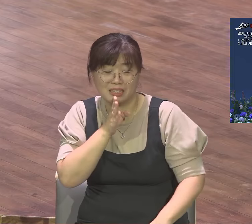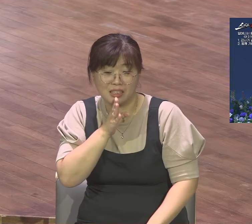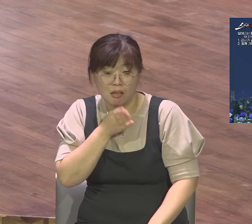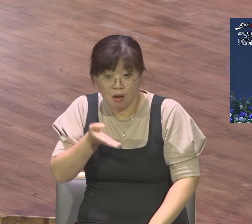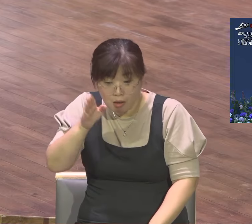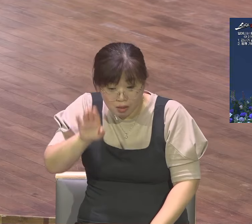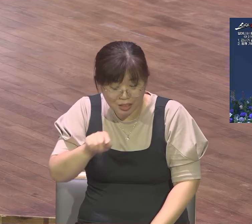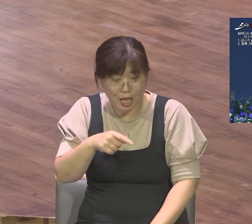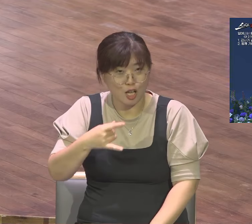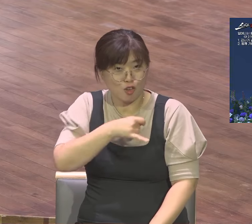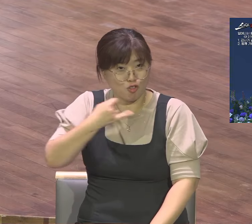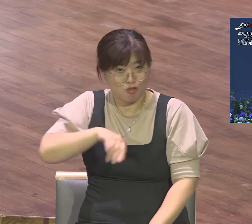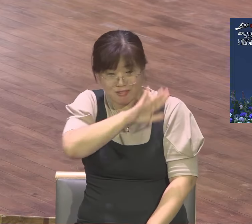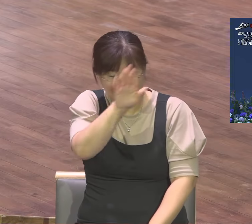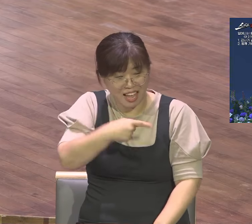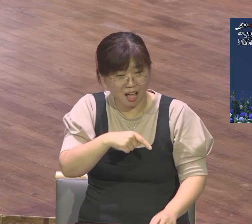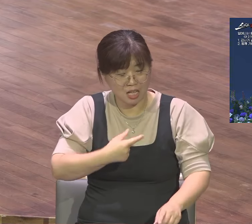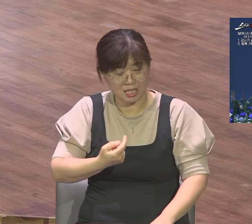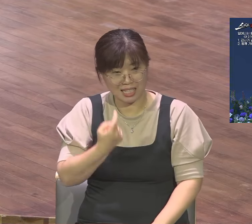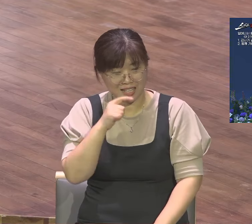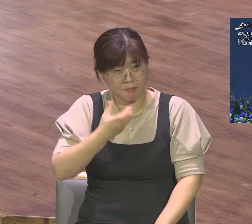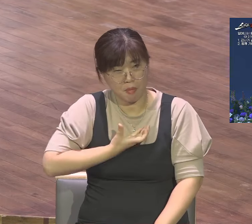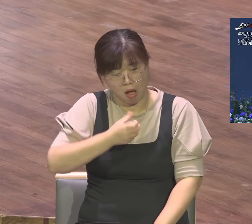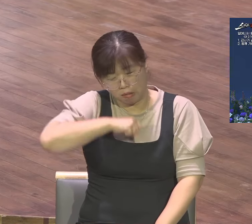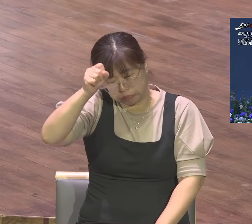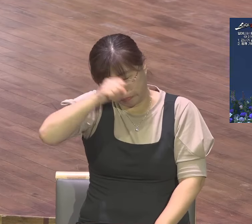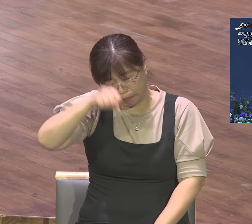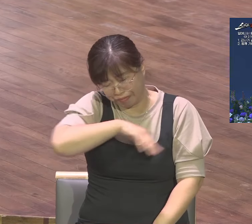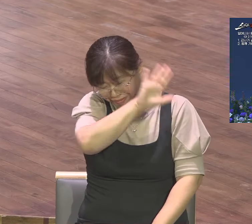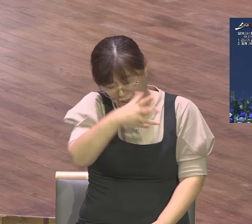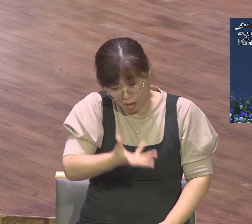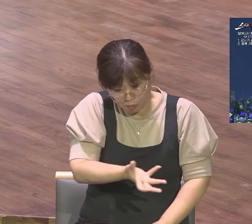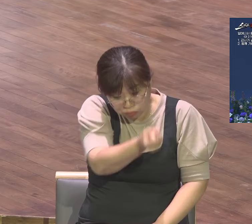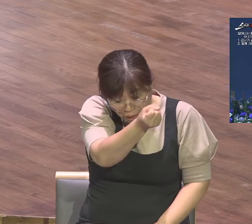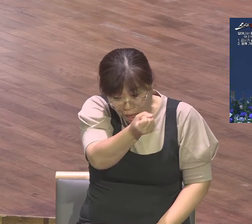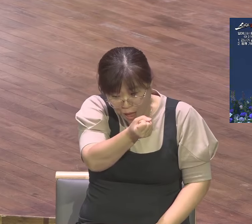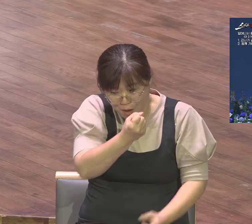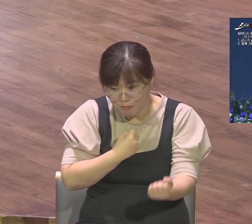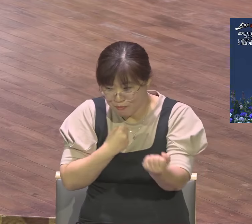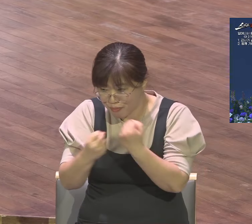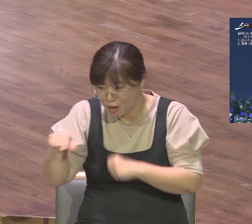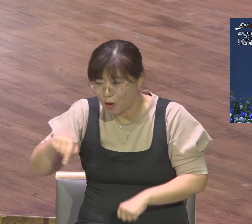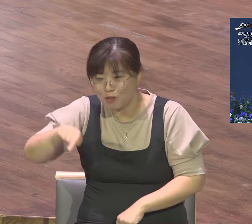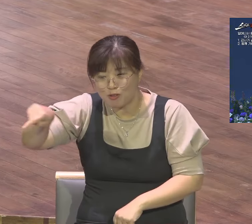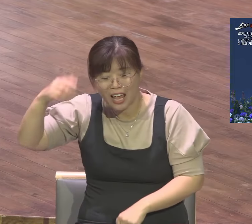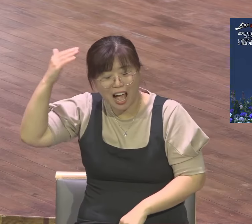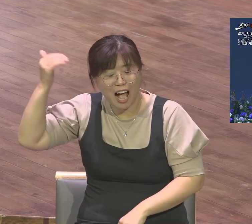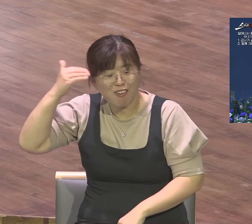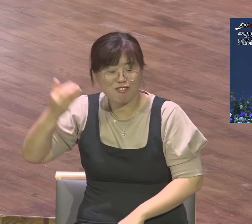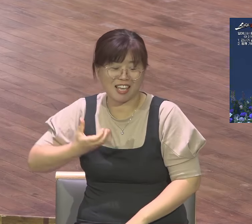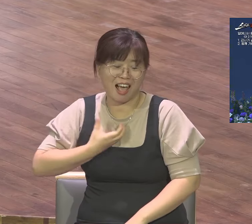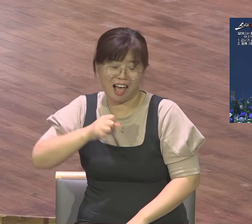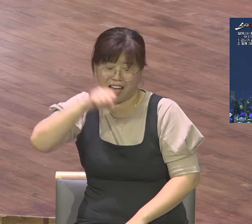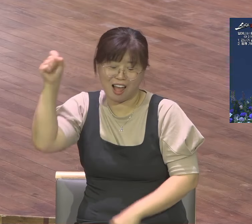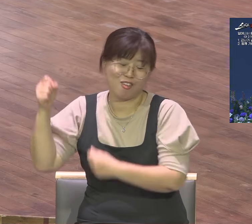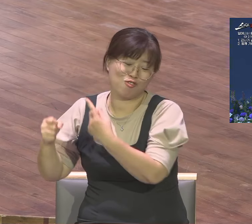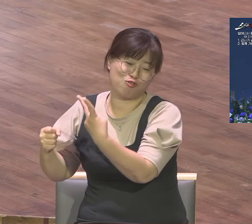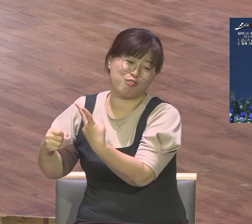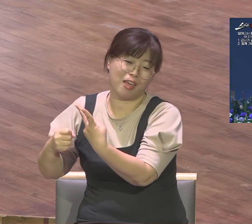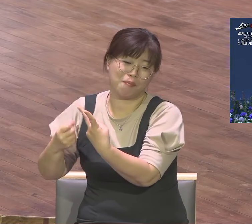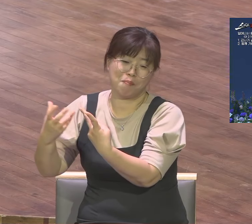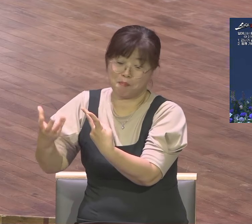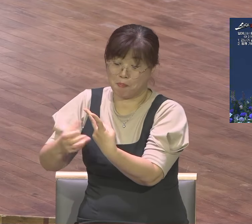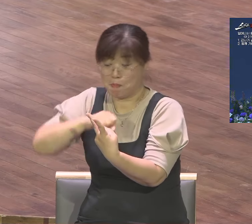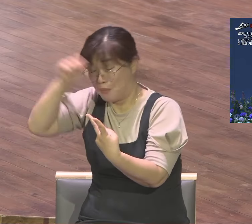특히 여자 단체전을 보면요. 감독과 선수들의 원리스가 좋았는데 침체 늪에 빠져있던 한국 여자 탁구